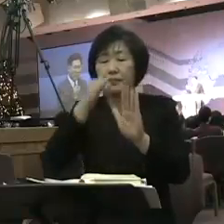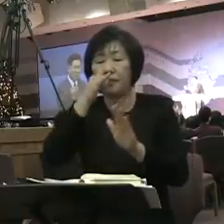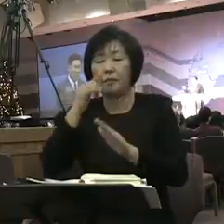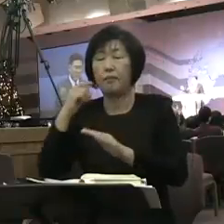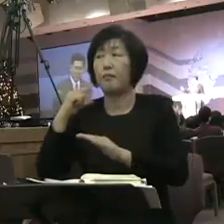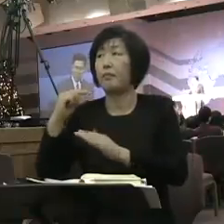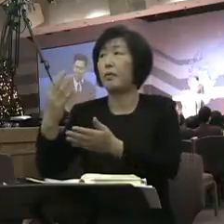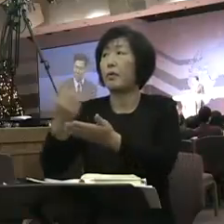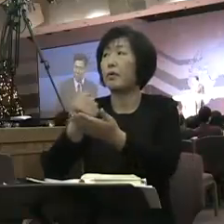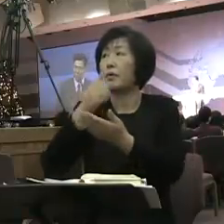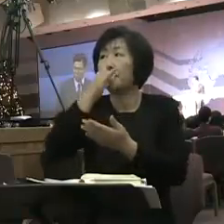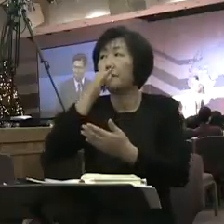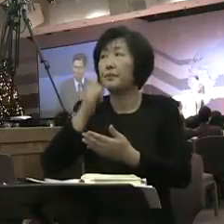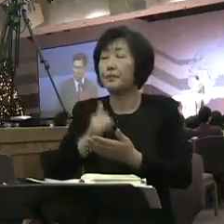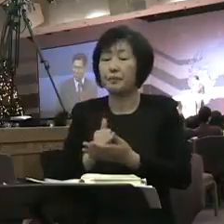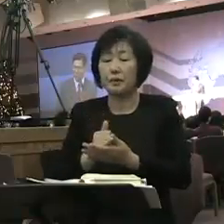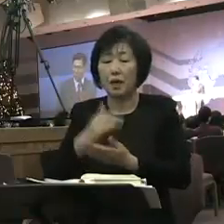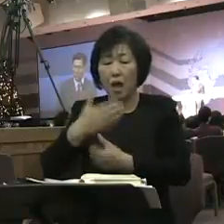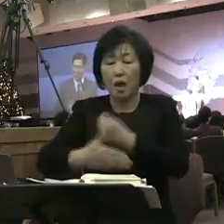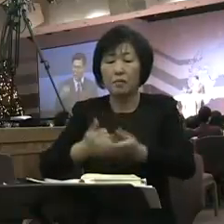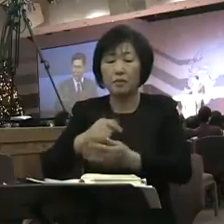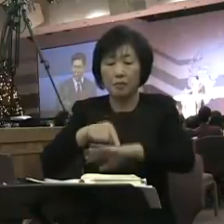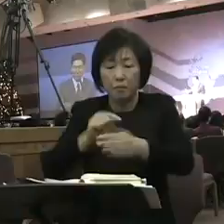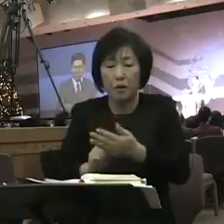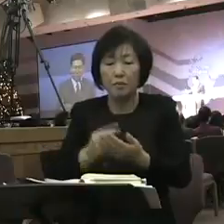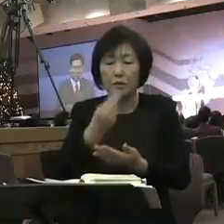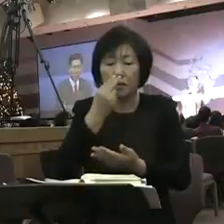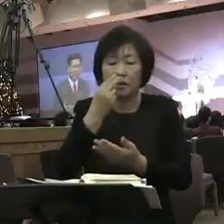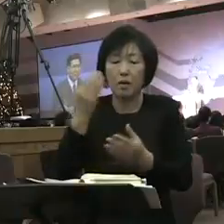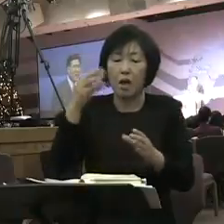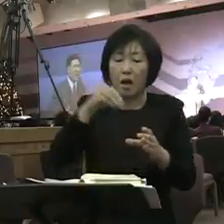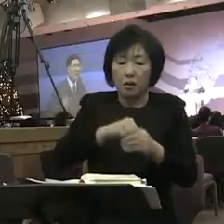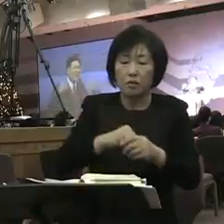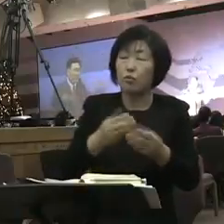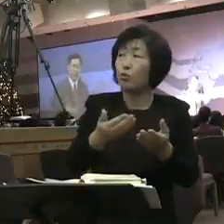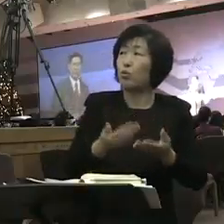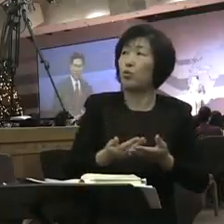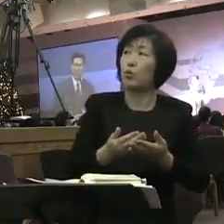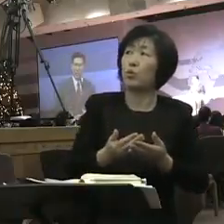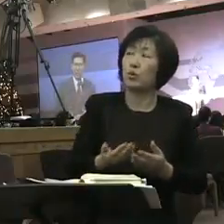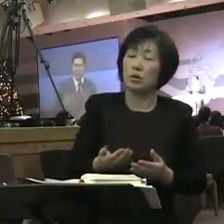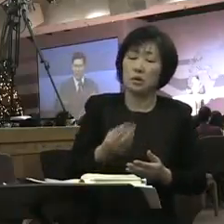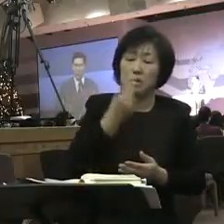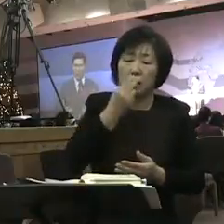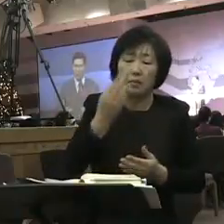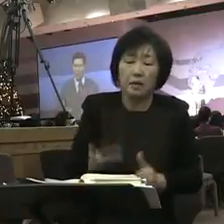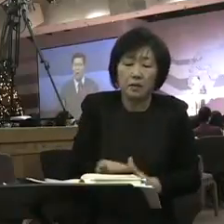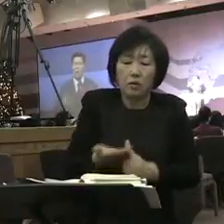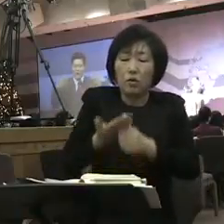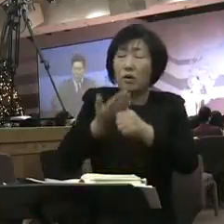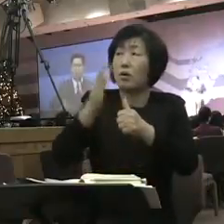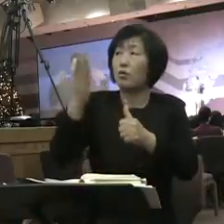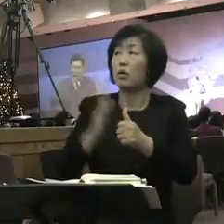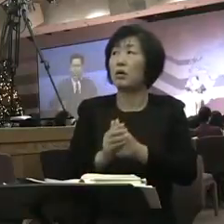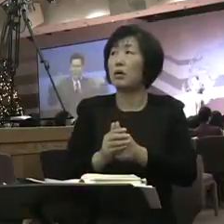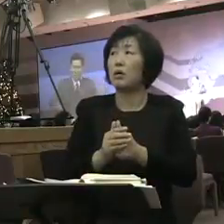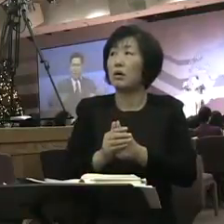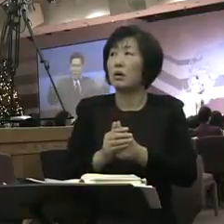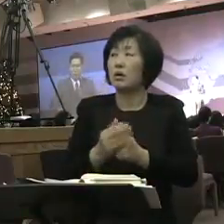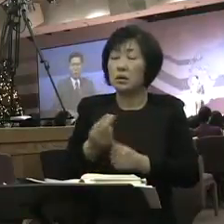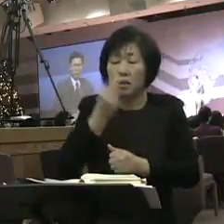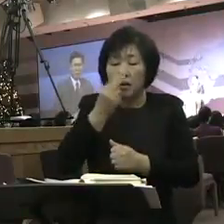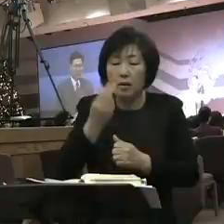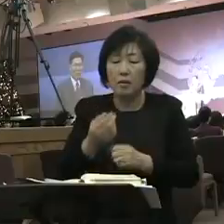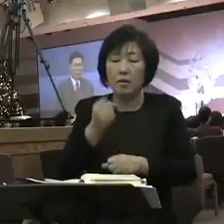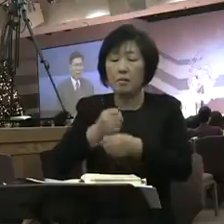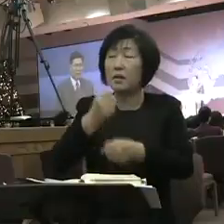하나님께서 우리 마음속에 생명을 담겨주셨습니다. 이 생명은요 자라나야 되는 것이에요. 이 생명은 만들어져 나가는